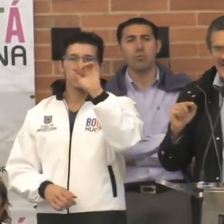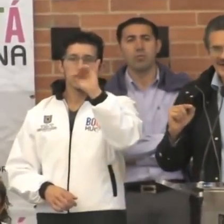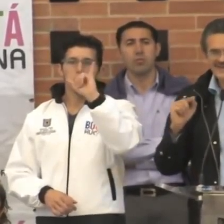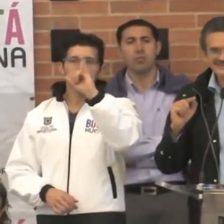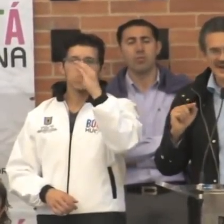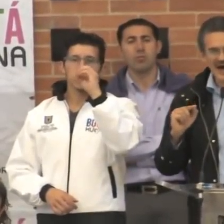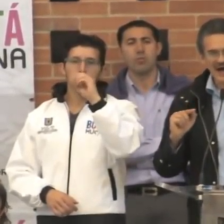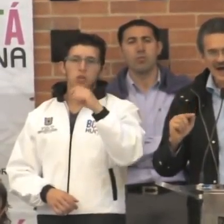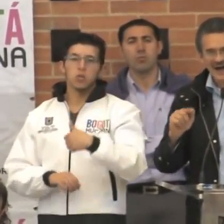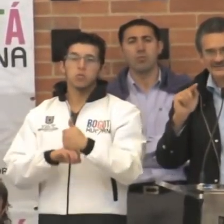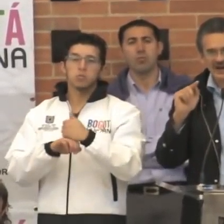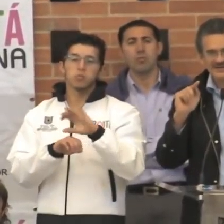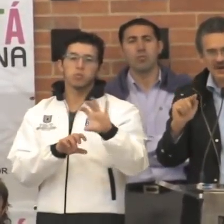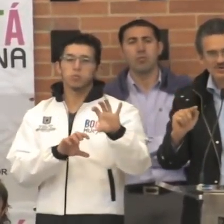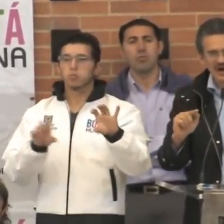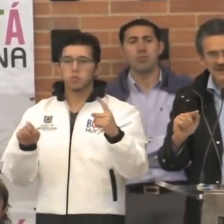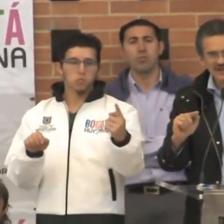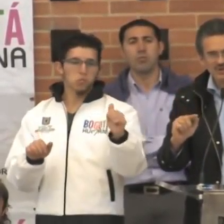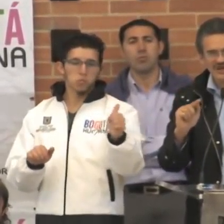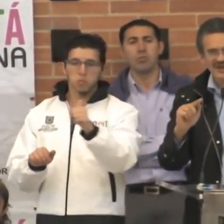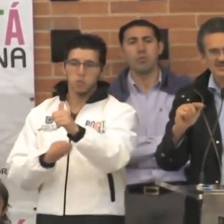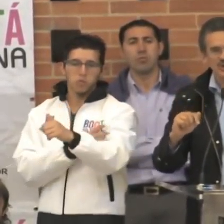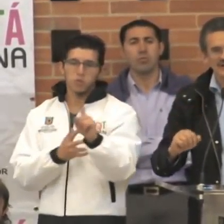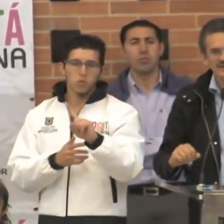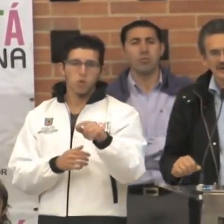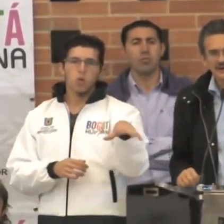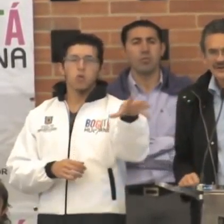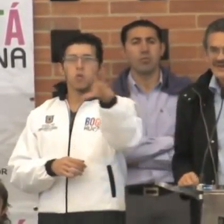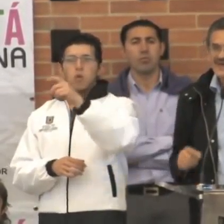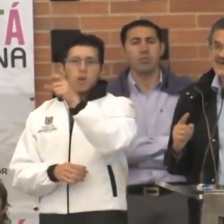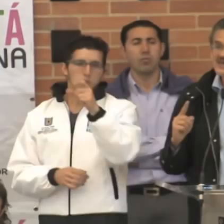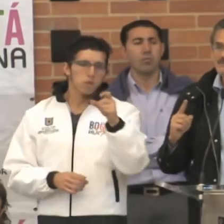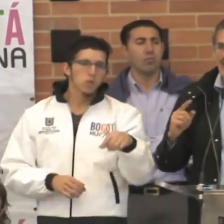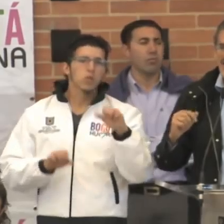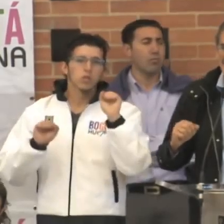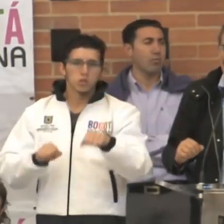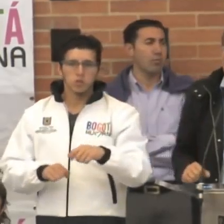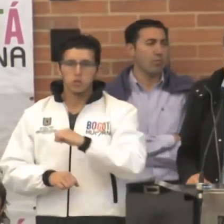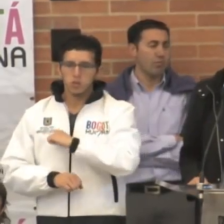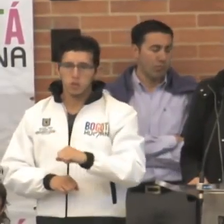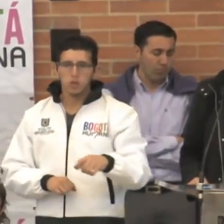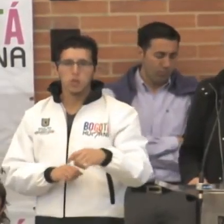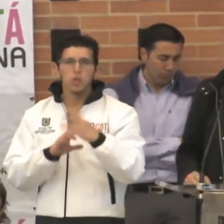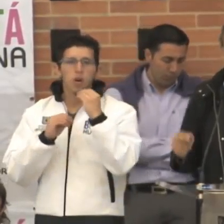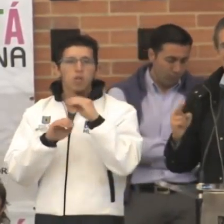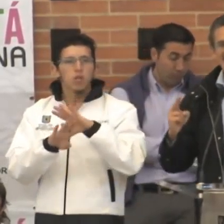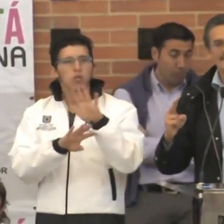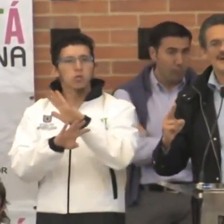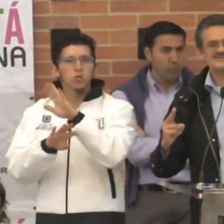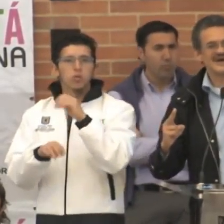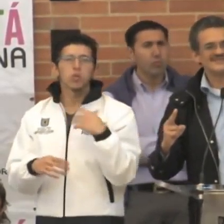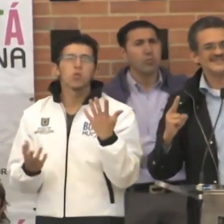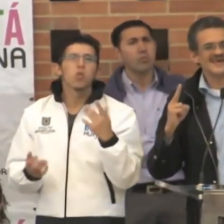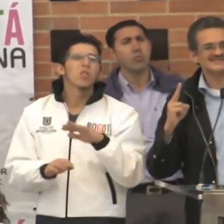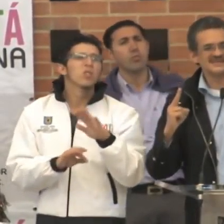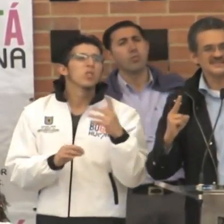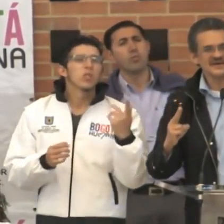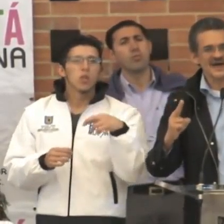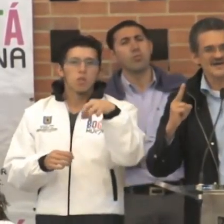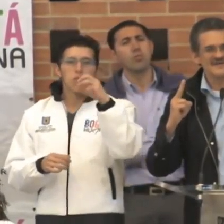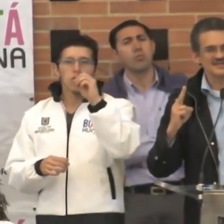El poder estará a través de los cabildos en la ciudadanía. ¿Qué es el poder? Es la capacidad